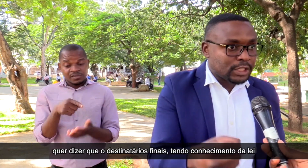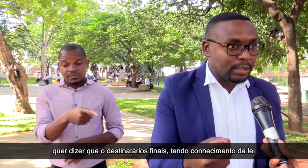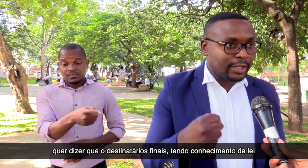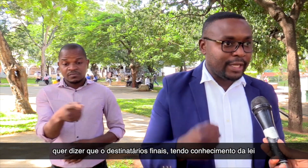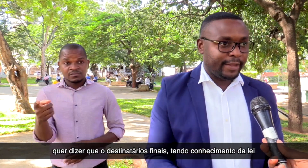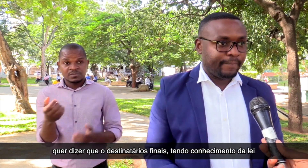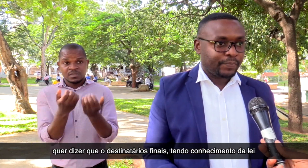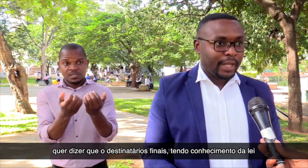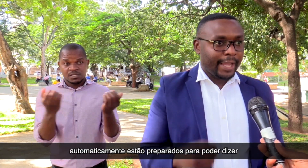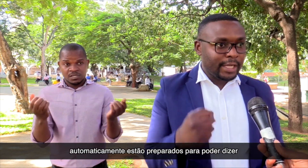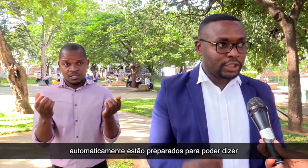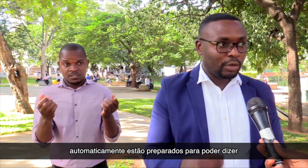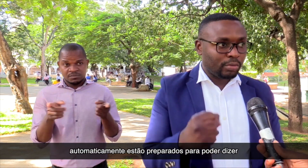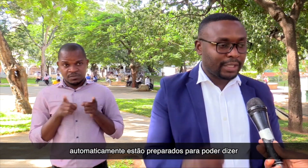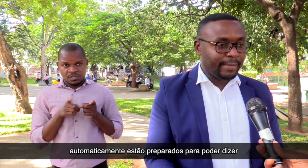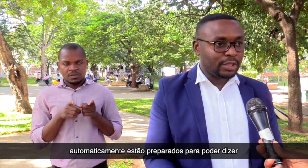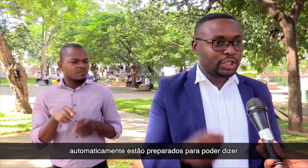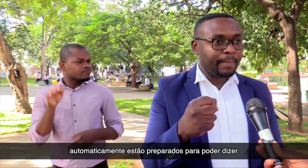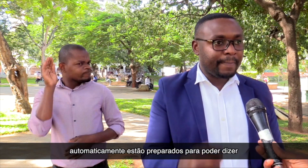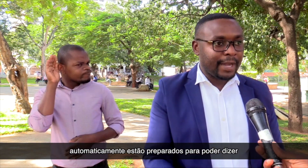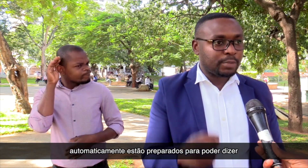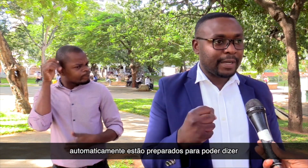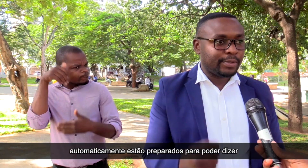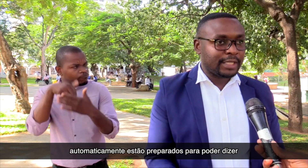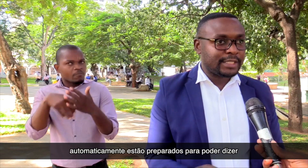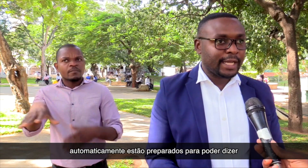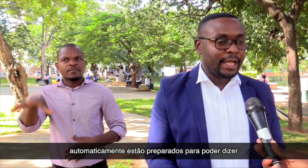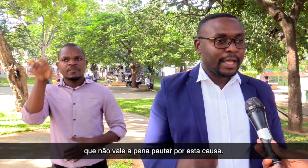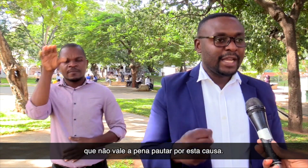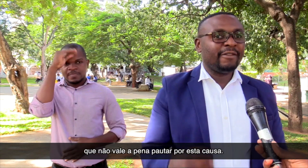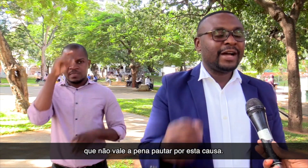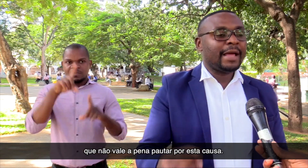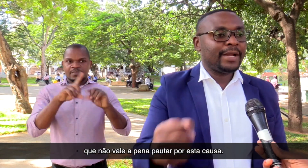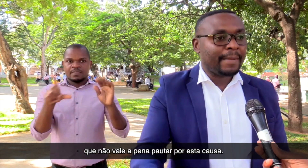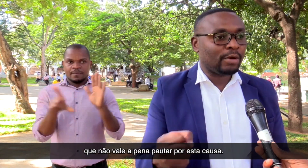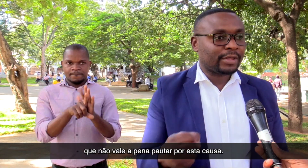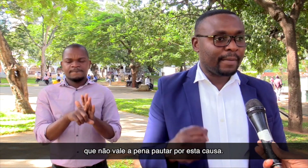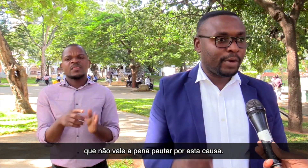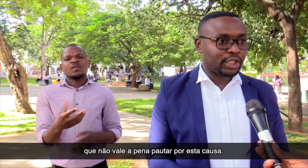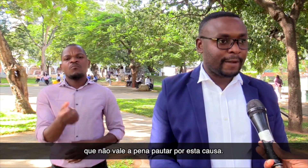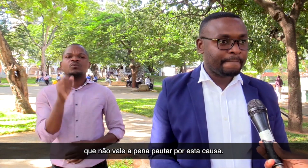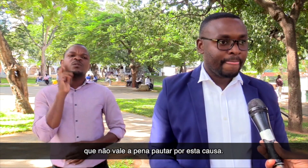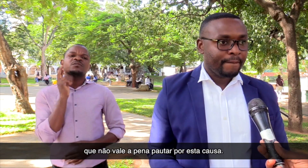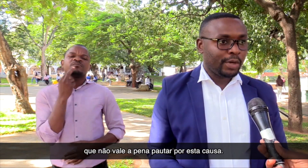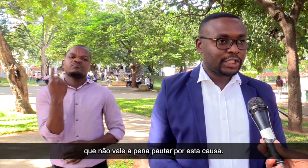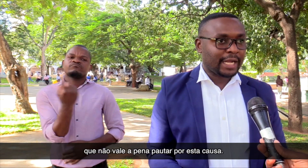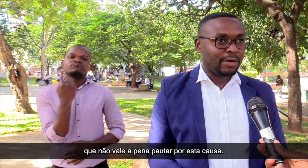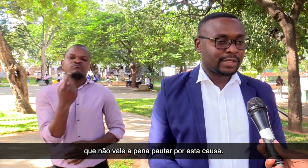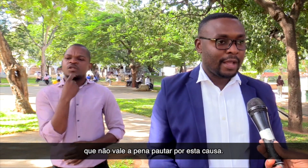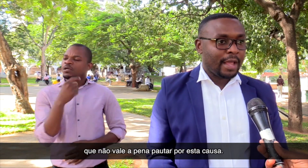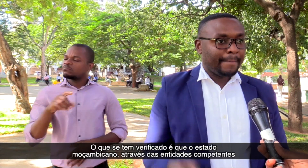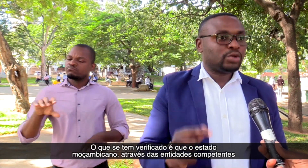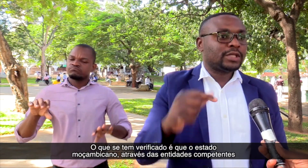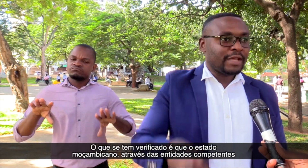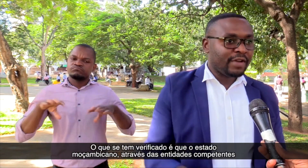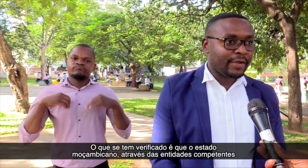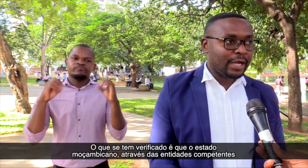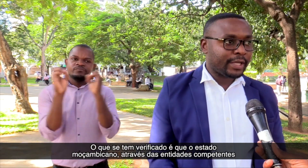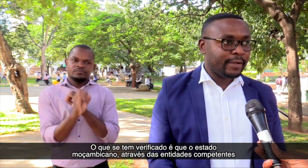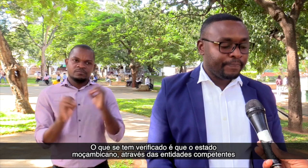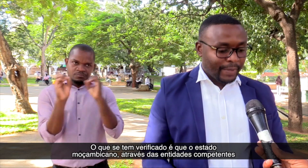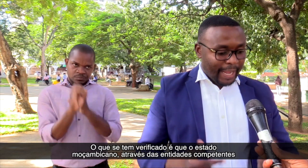tendo conhecimento da lei, eles automaticamente estão preparados para poder dizer que não vale a pena pautar por esta causa. Mas o que se